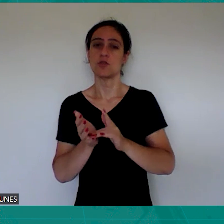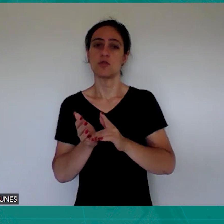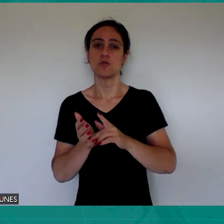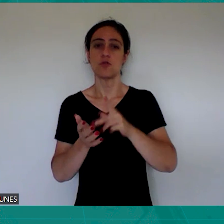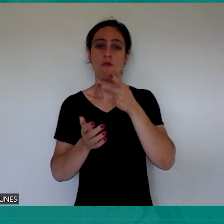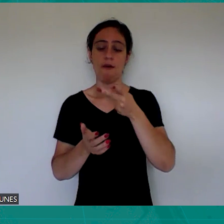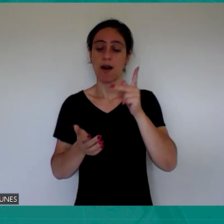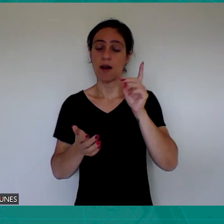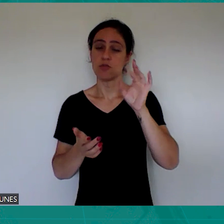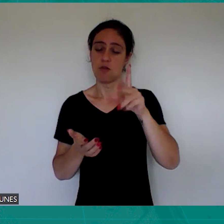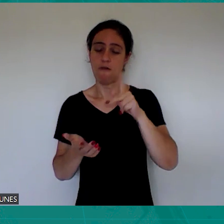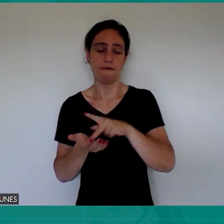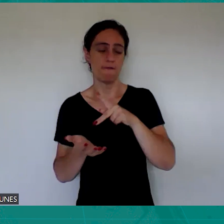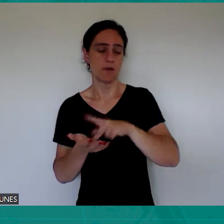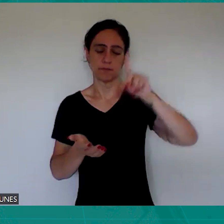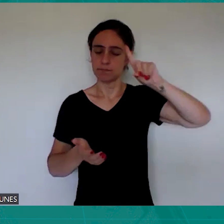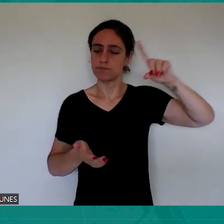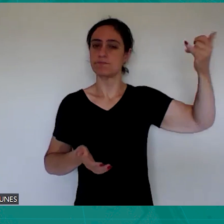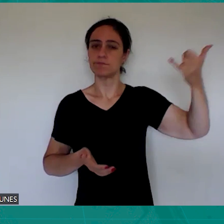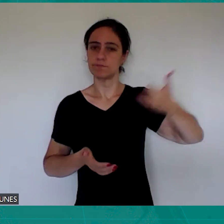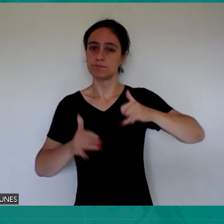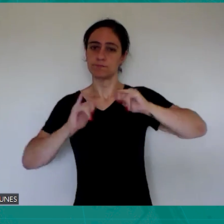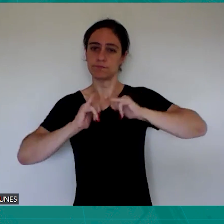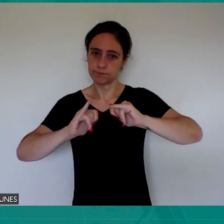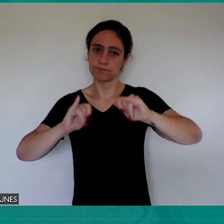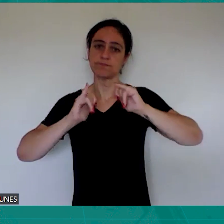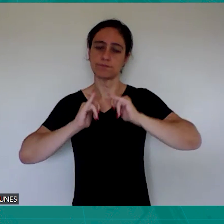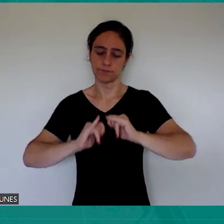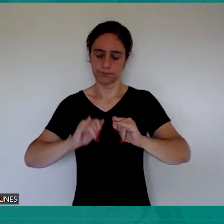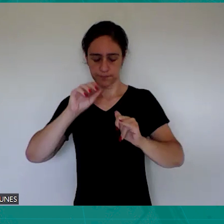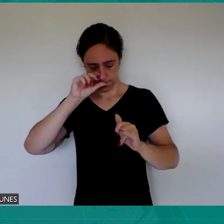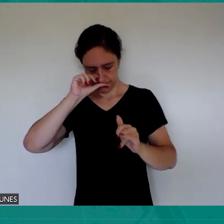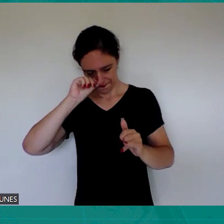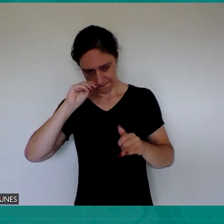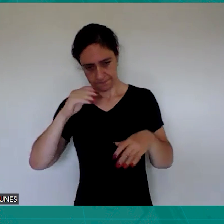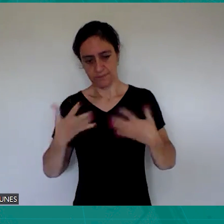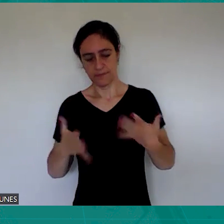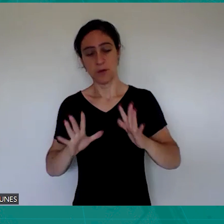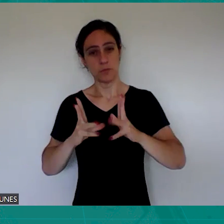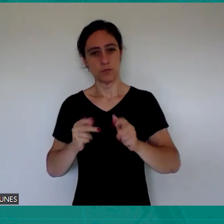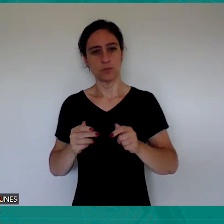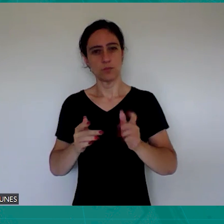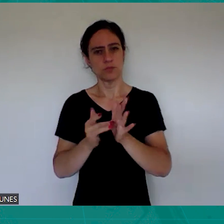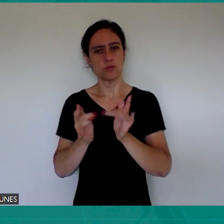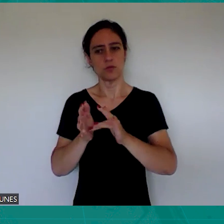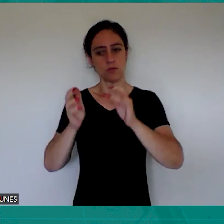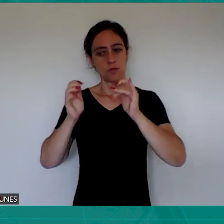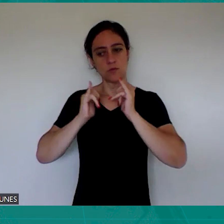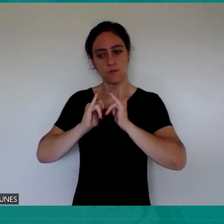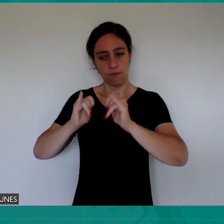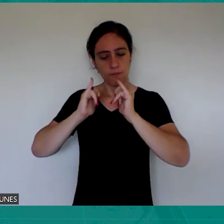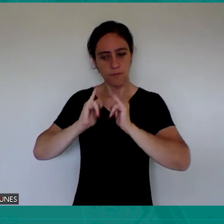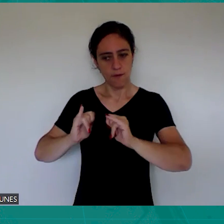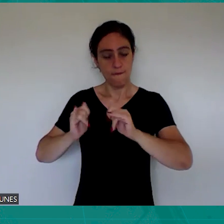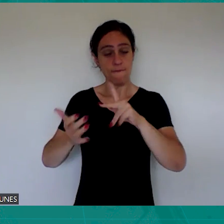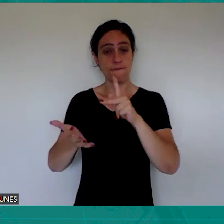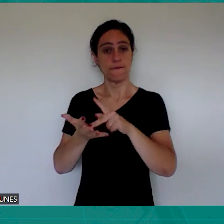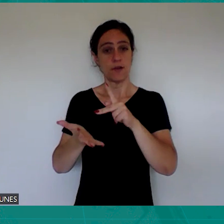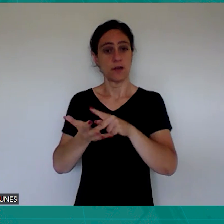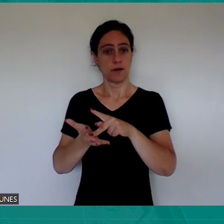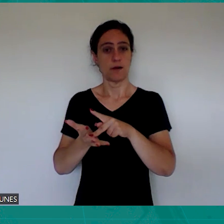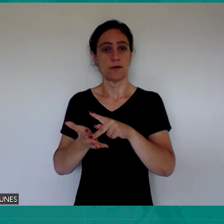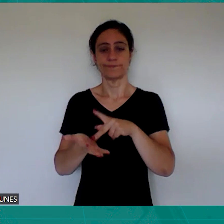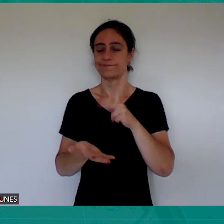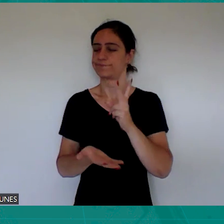do verdadeiro. Por isso que tudo que Jesus falava, abria a boca, saía a verdade. Eu sou, né,